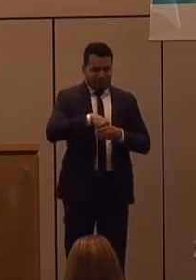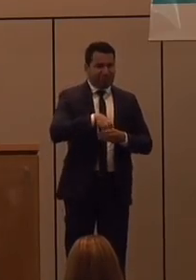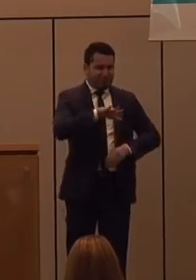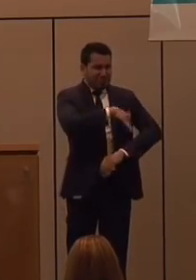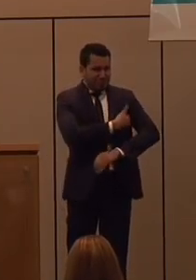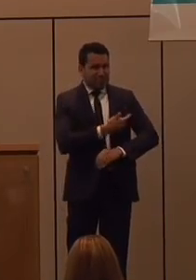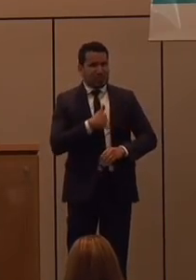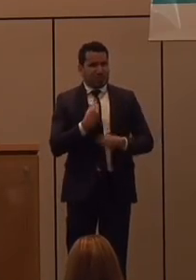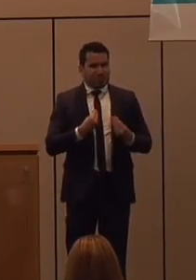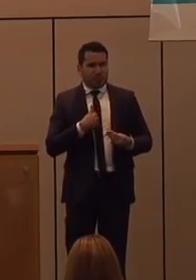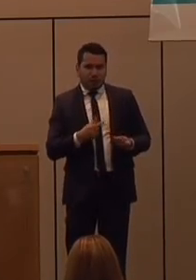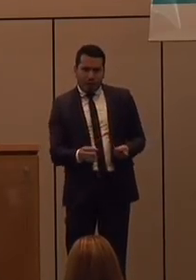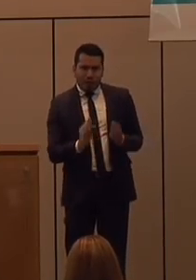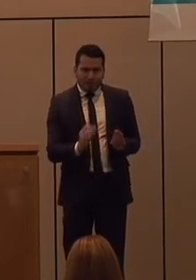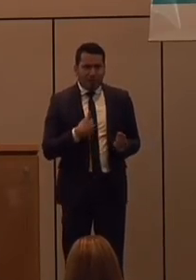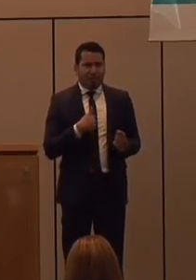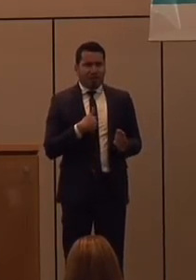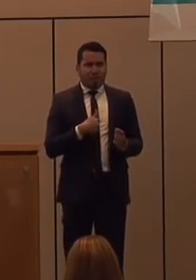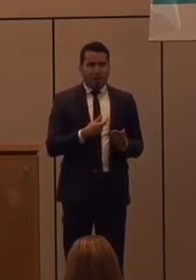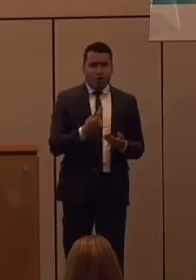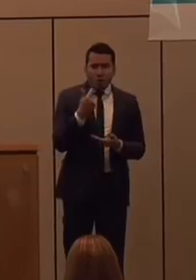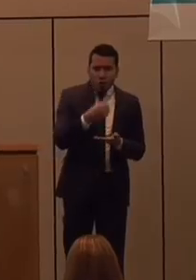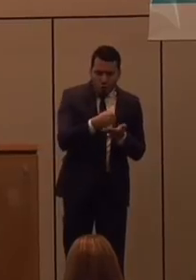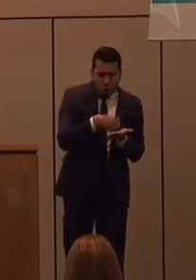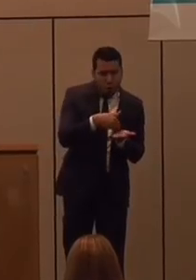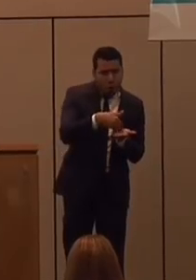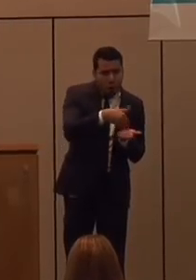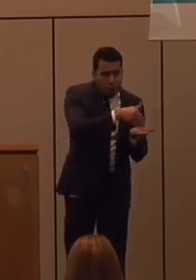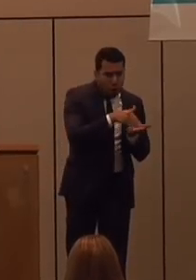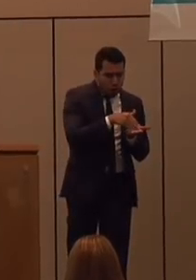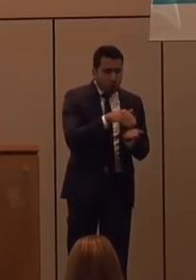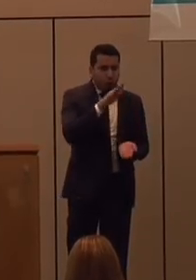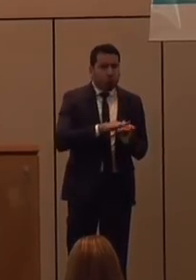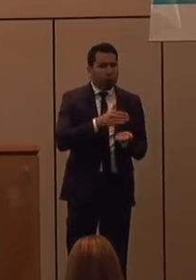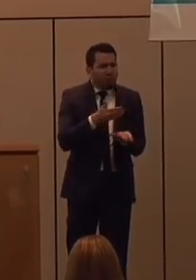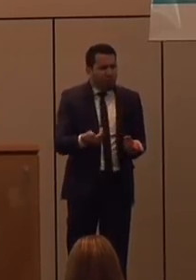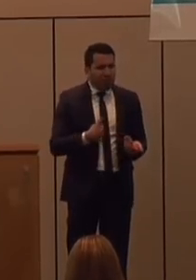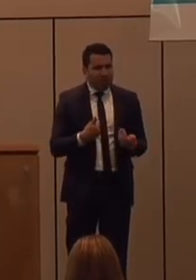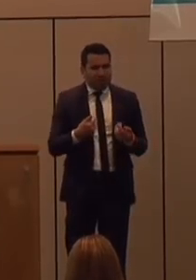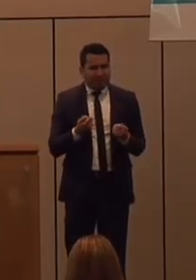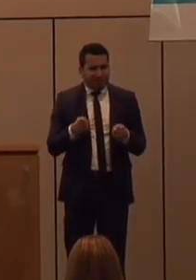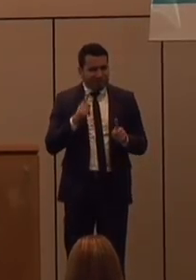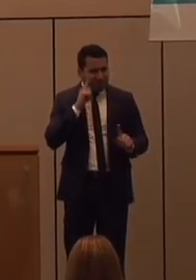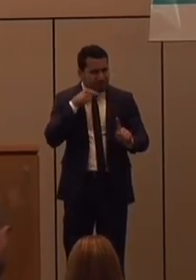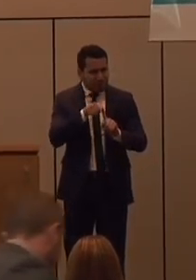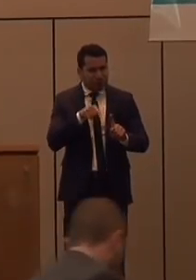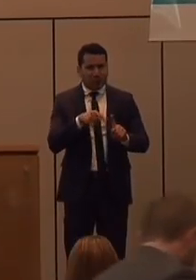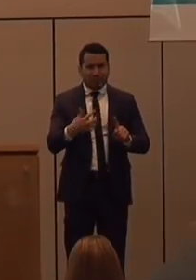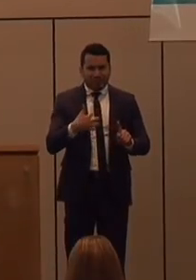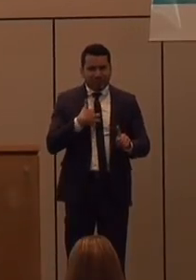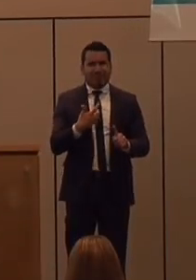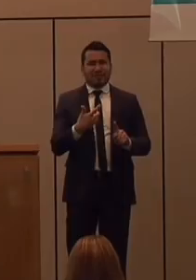para para ahorrar costos para la austeridad y el tema de también atender las